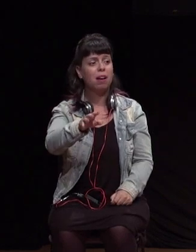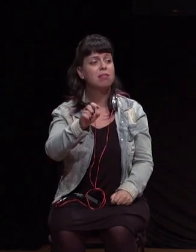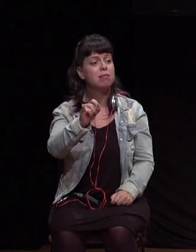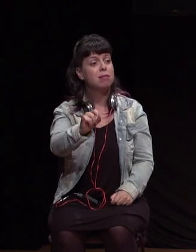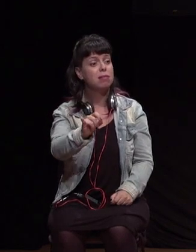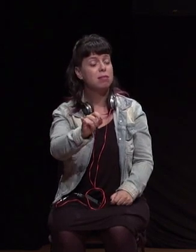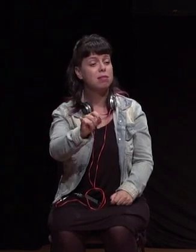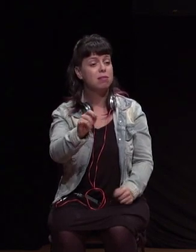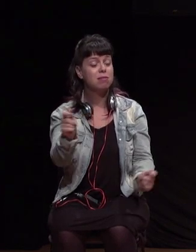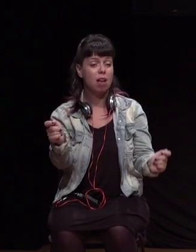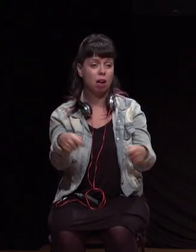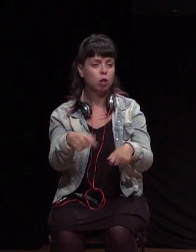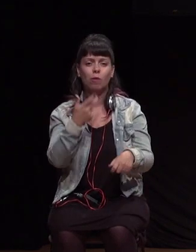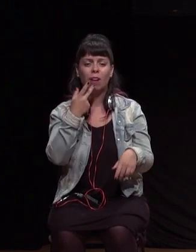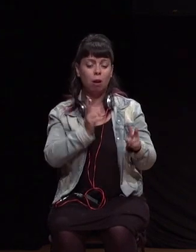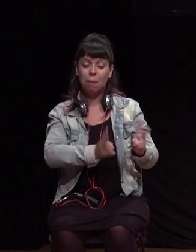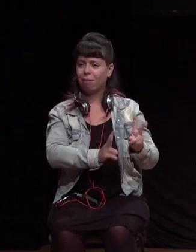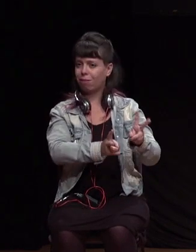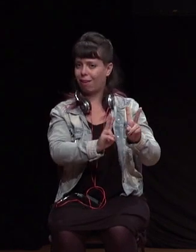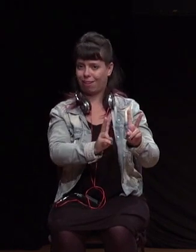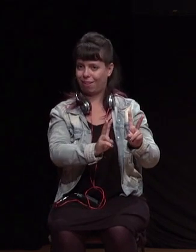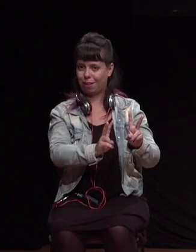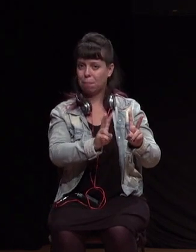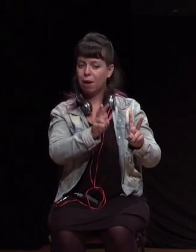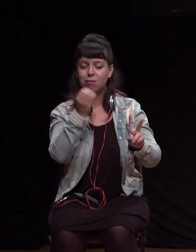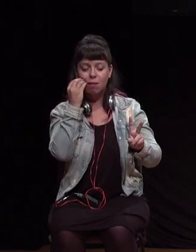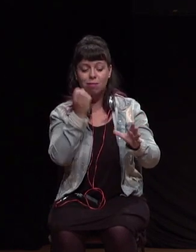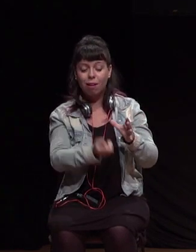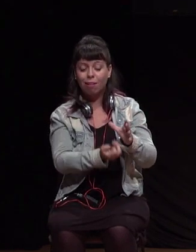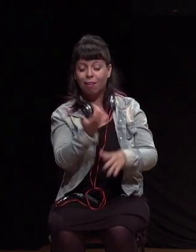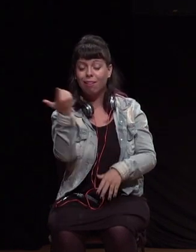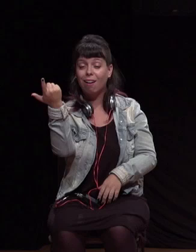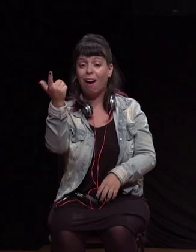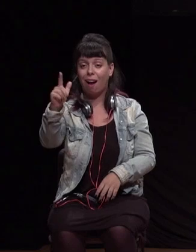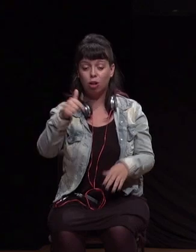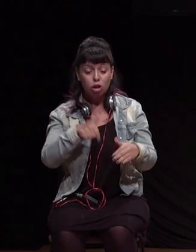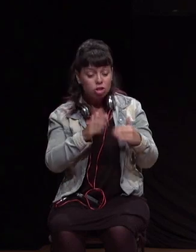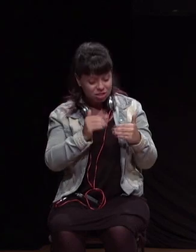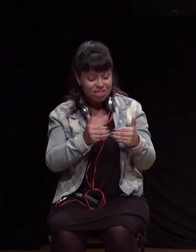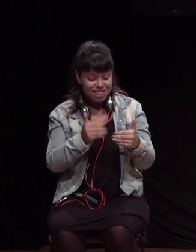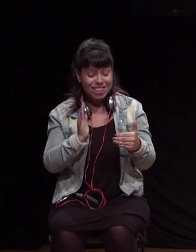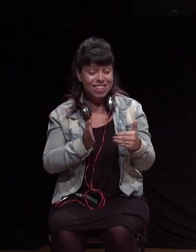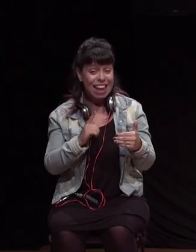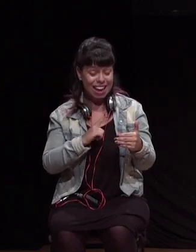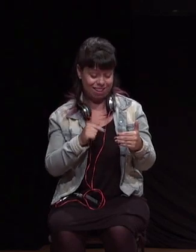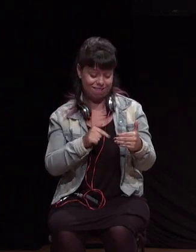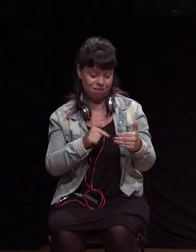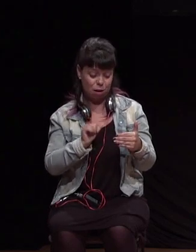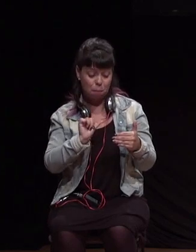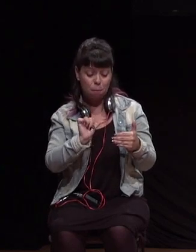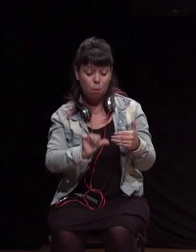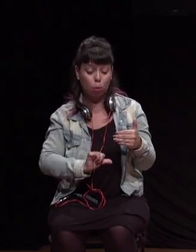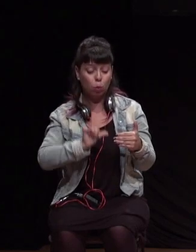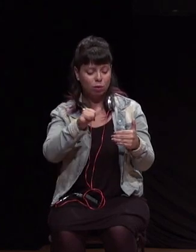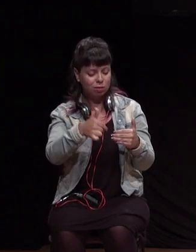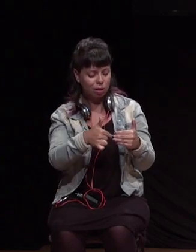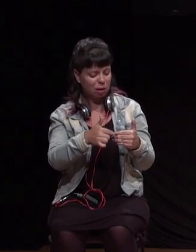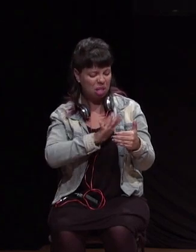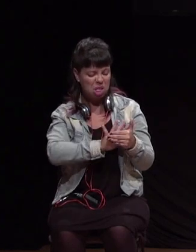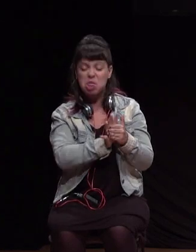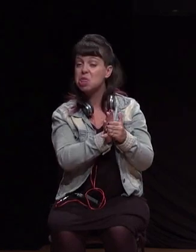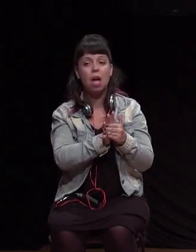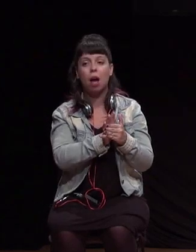a gente, eu não estou dizendo manter, mas recriar a partir do que já existe, agora a mudança, essa recriação, ela deve